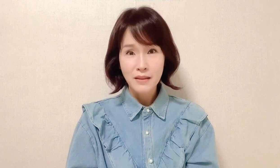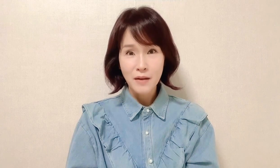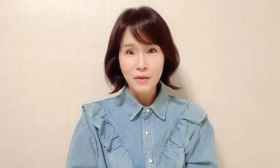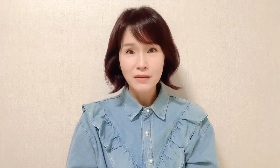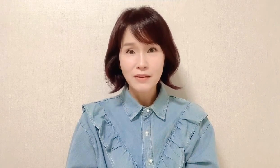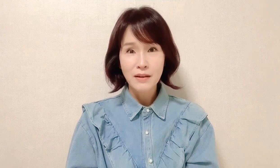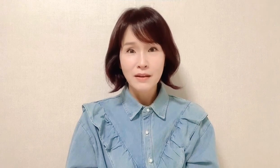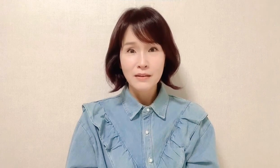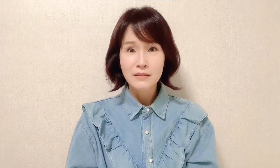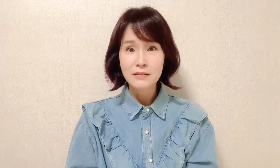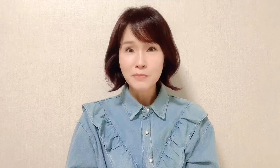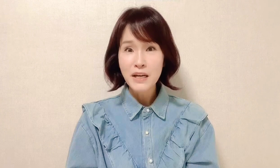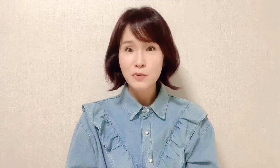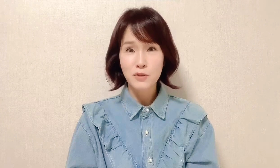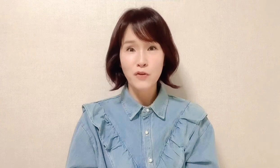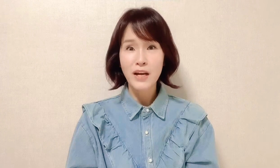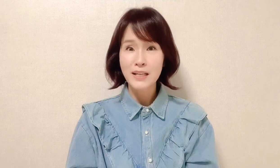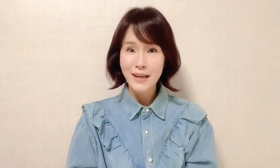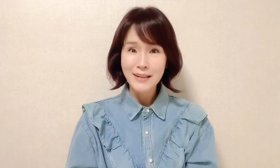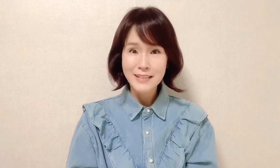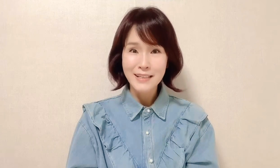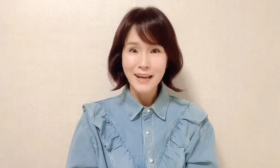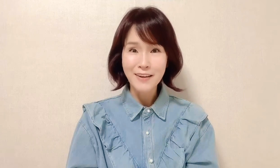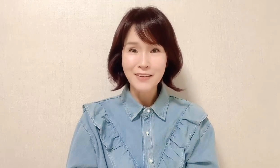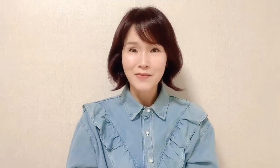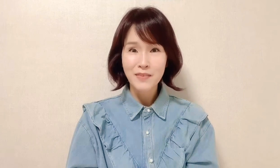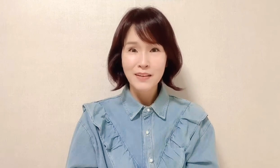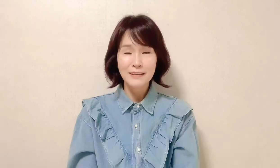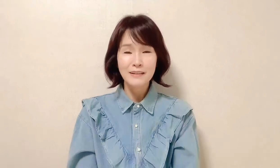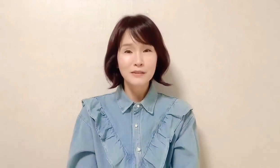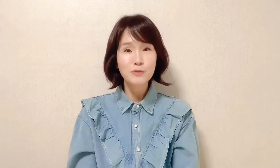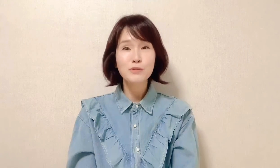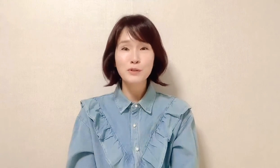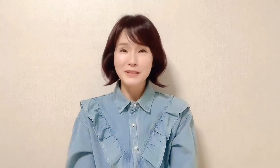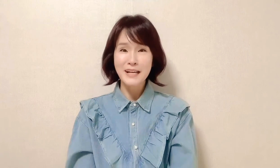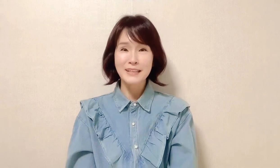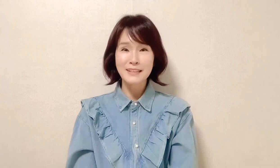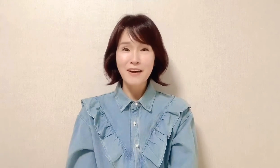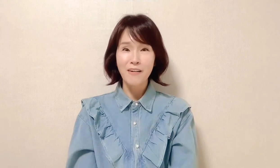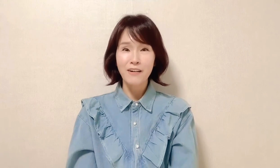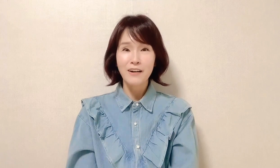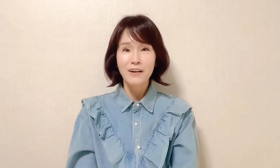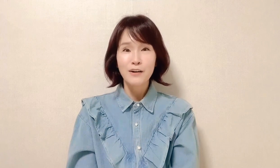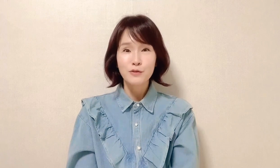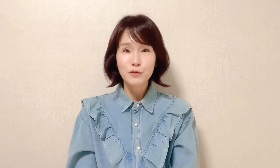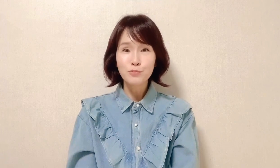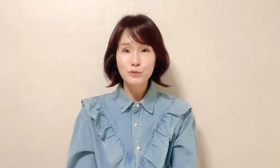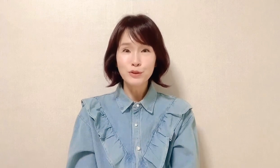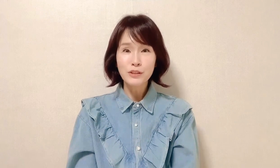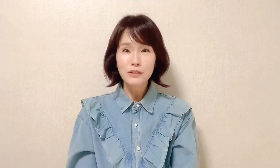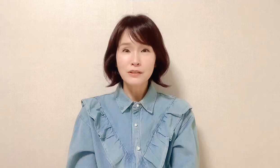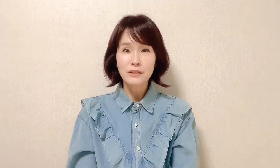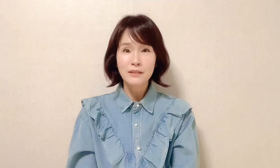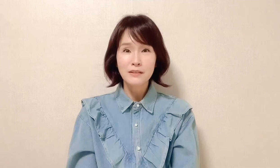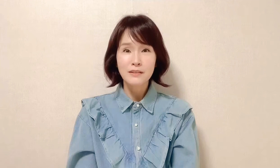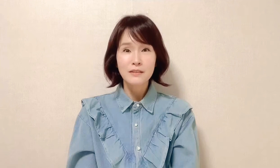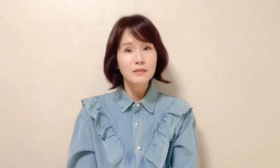있다면 그 의미가 좀 전달이 돼야 되잖아요. 눈물 골짜기는요. 눈물,